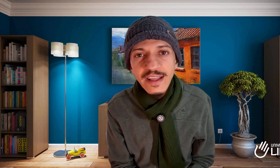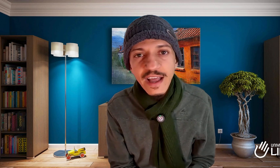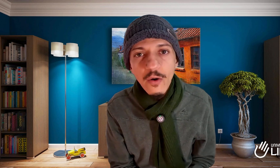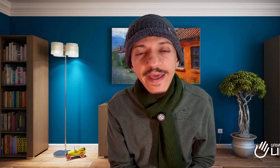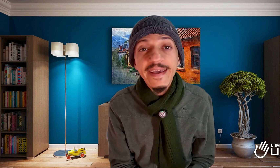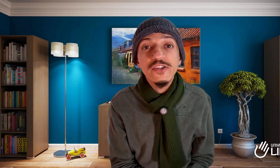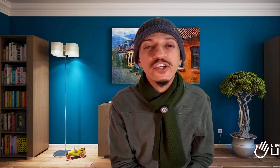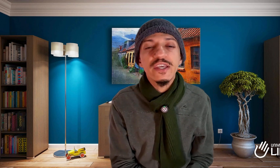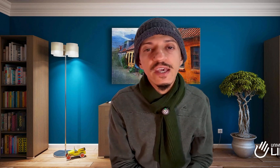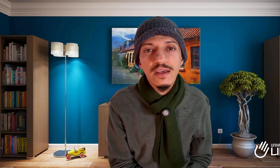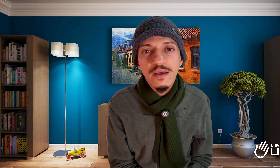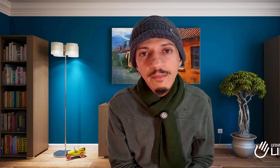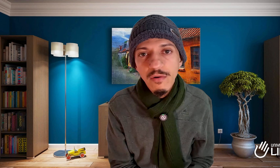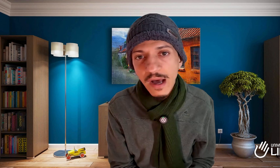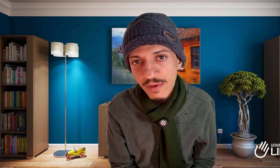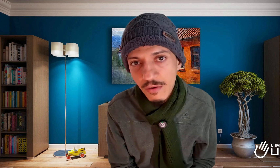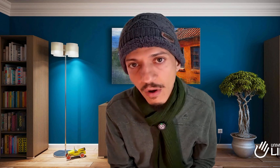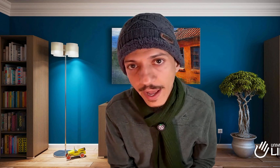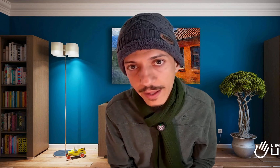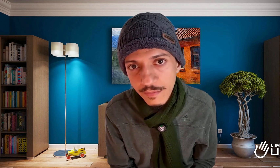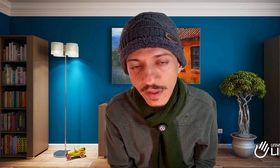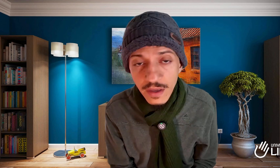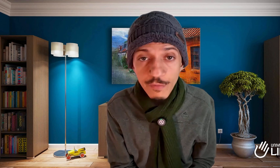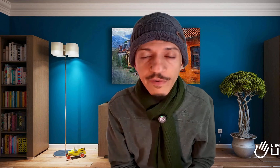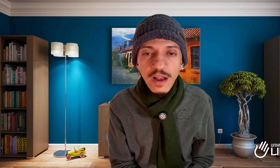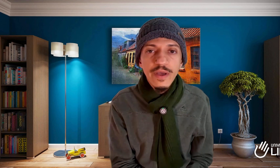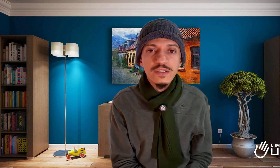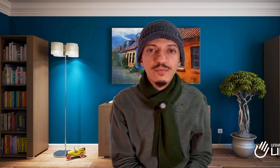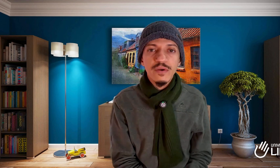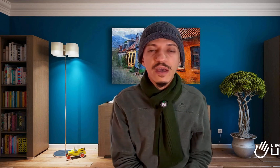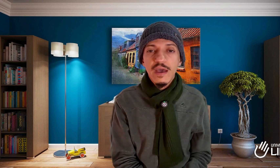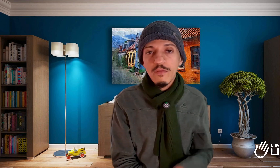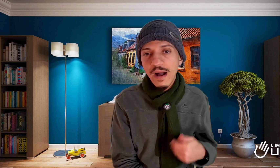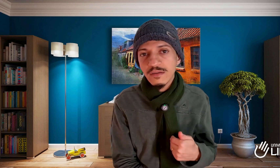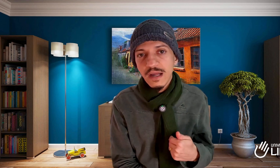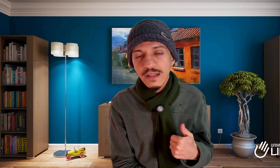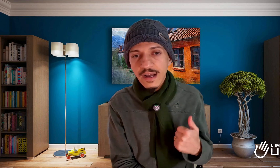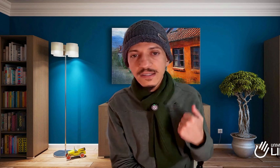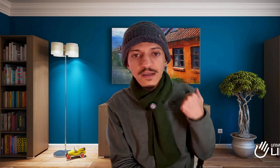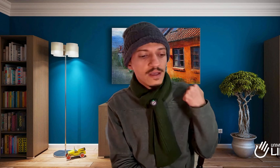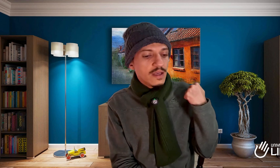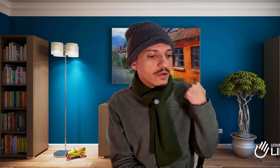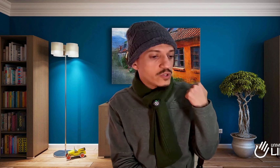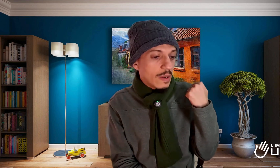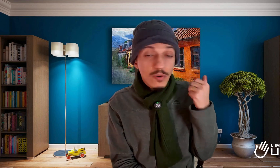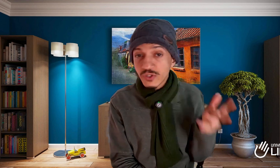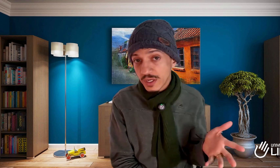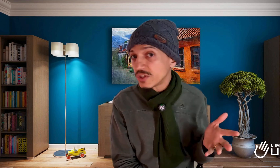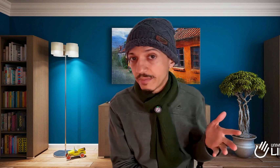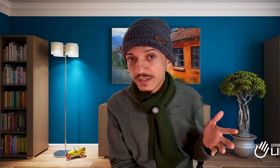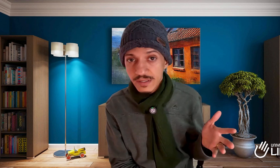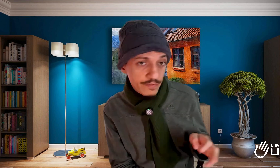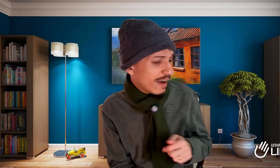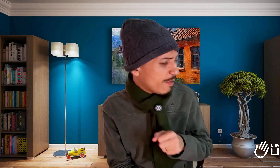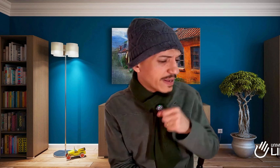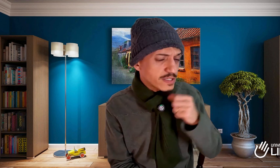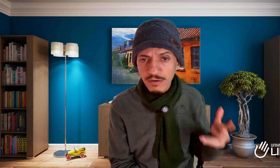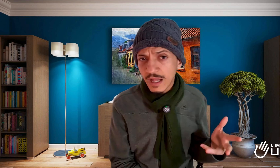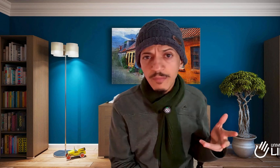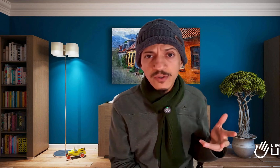alguém que te guie pelo caminho correto. Eu falo isso porque eu, Matos, lá atrás, eu tinha uma apostila de Libras e eu ficava praticando aquela apostila em